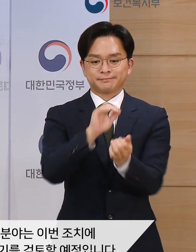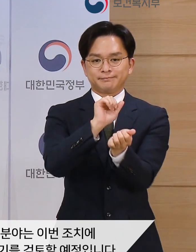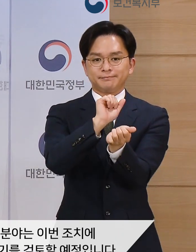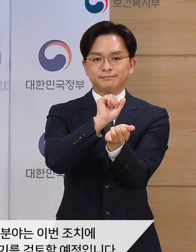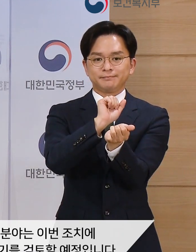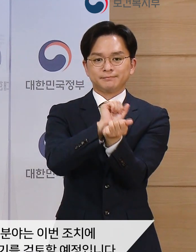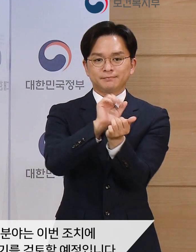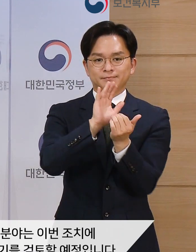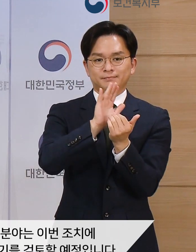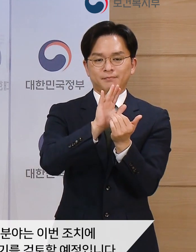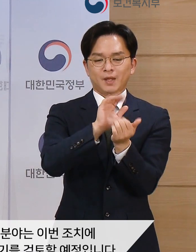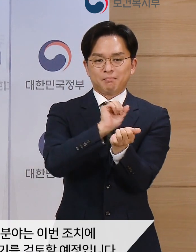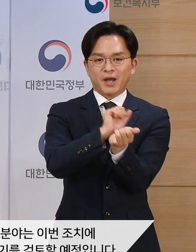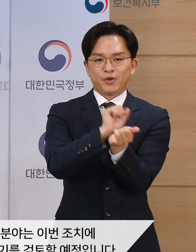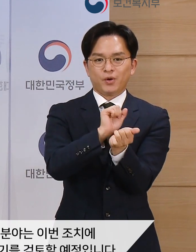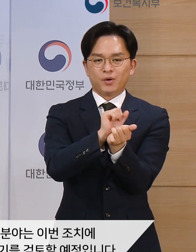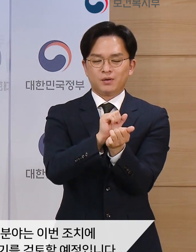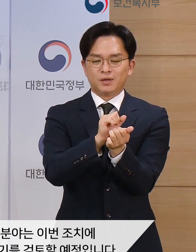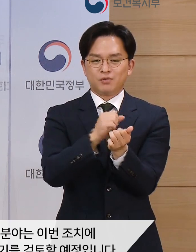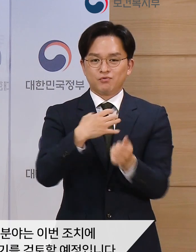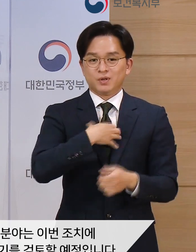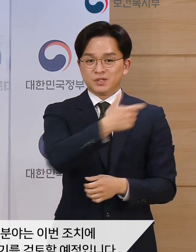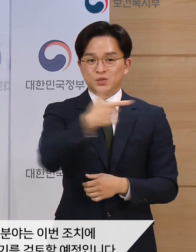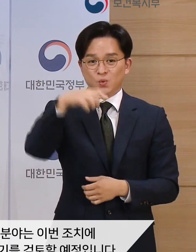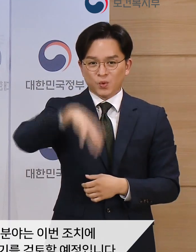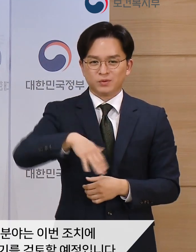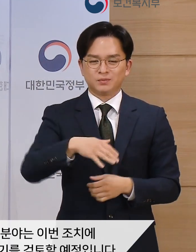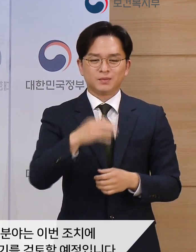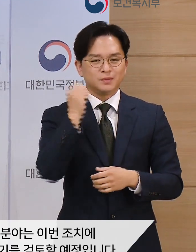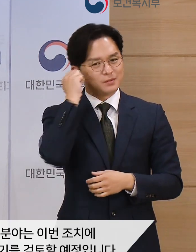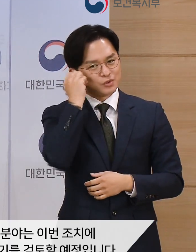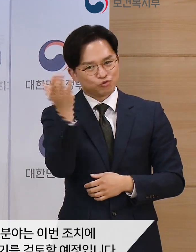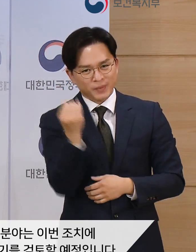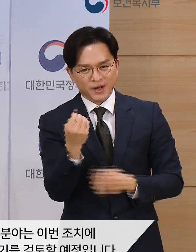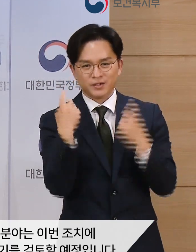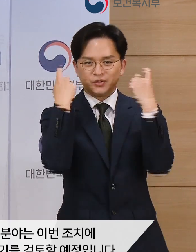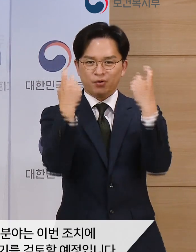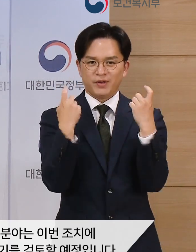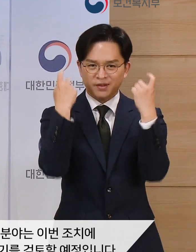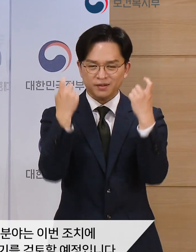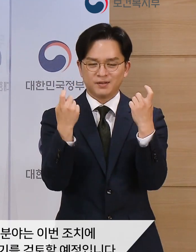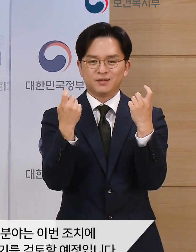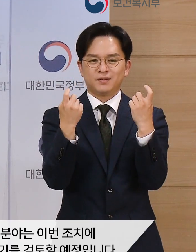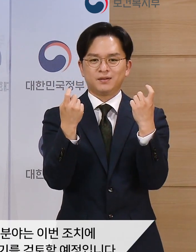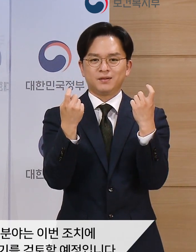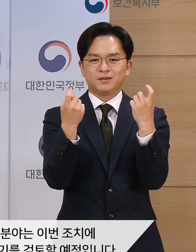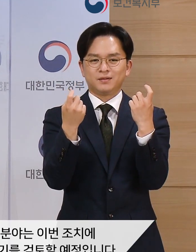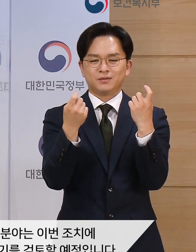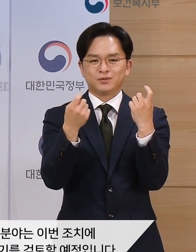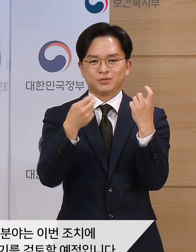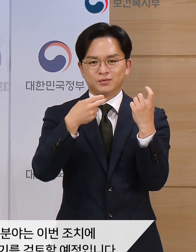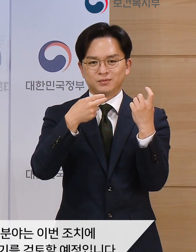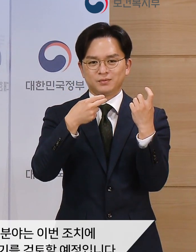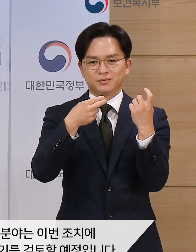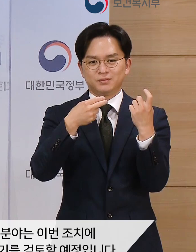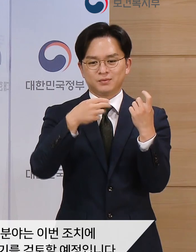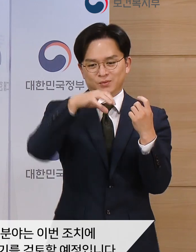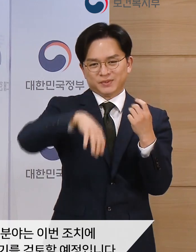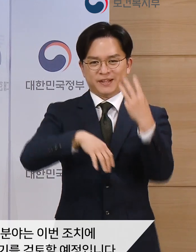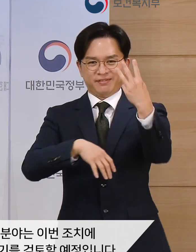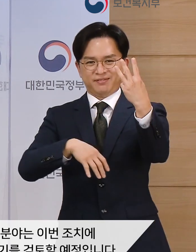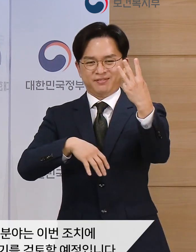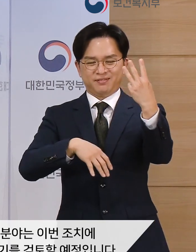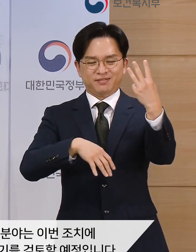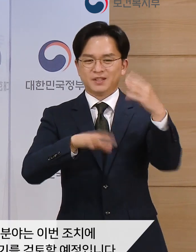방역적으로 위험성이 수반되는 숙박과 여행, 외식 등 3개 분야는 이번